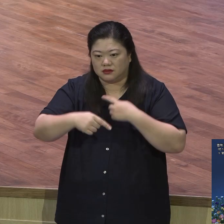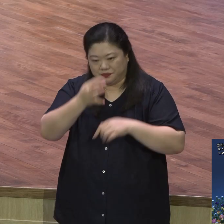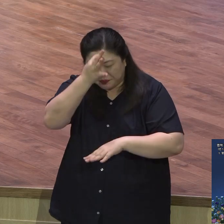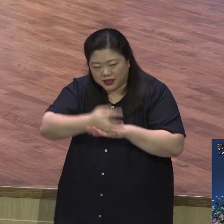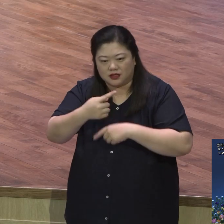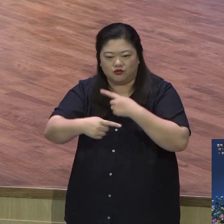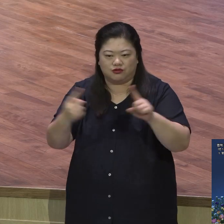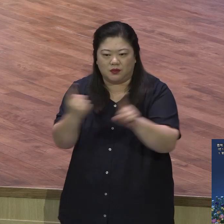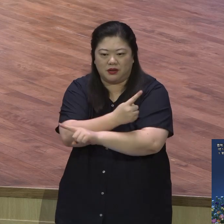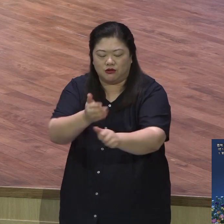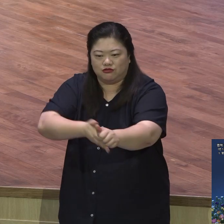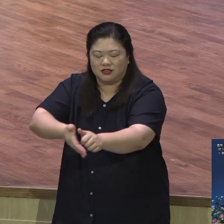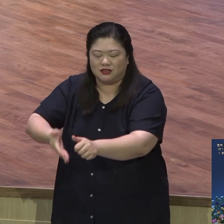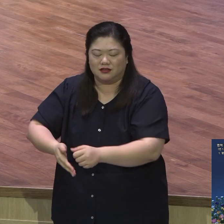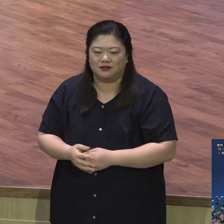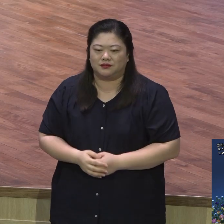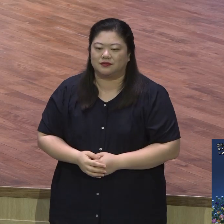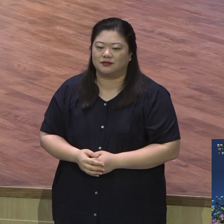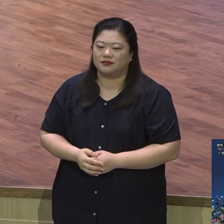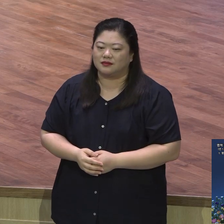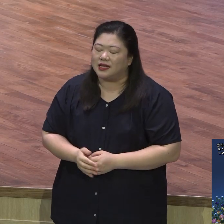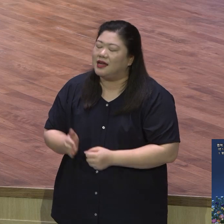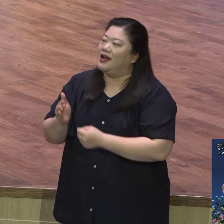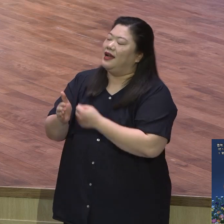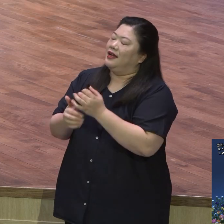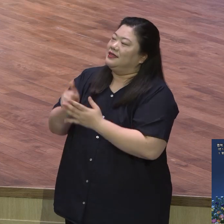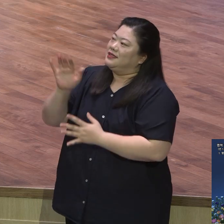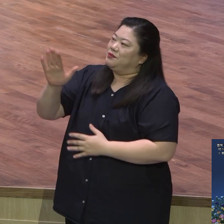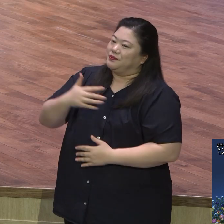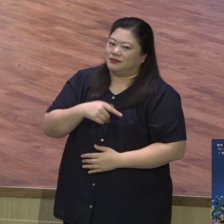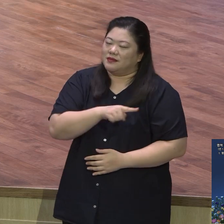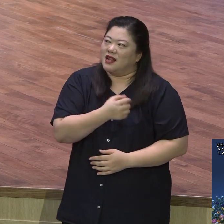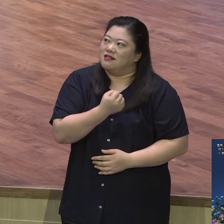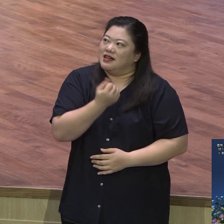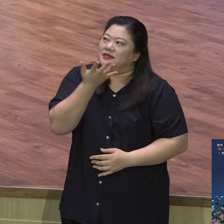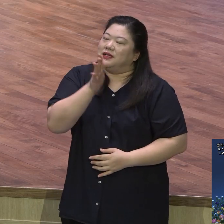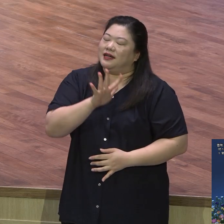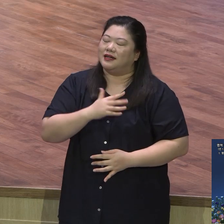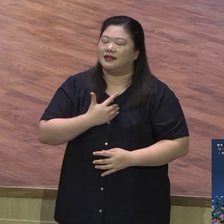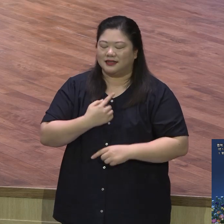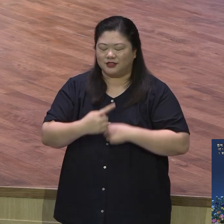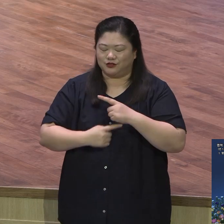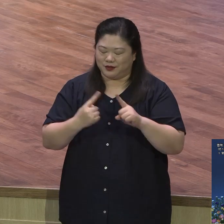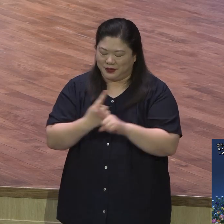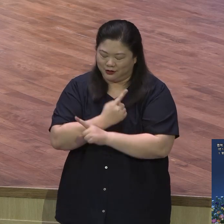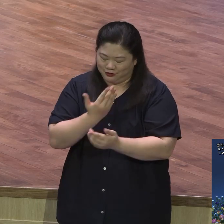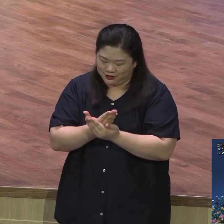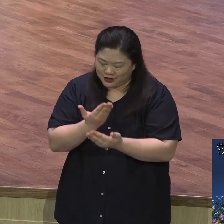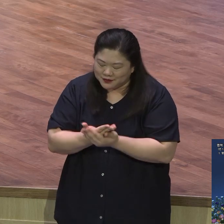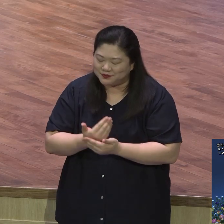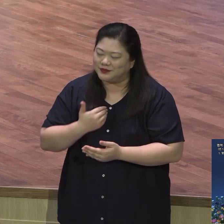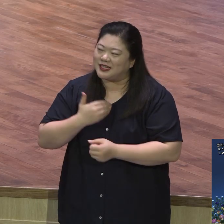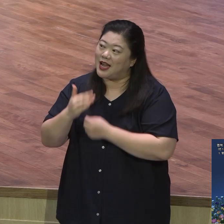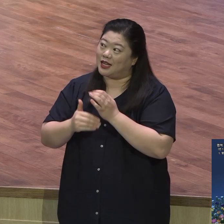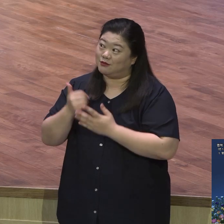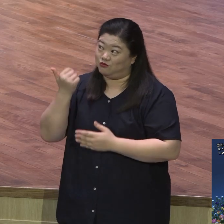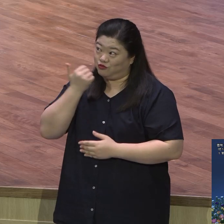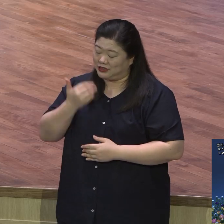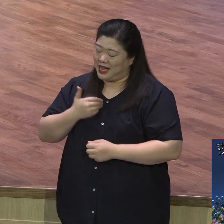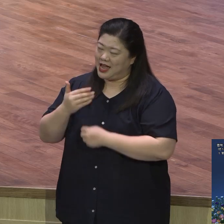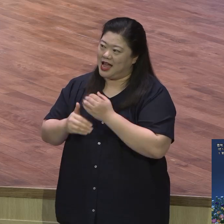저 영혼을 사랑할 수 있는 마음부터 주시옵소서. 날 이렇게 억울하게 만들고 나를 괴롭히지만은 나는 하나님의 영적 군사 아닙니까?